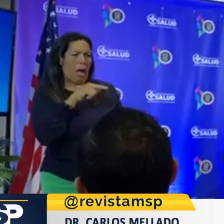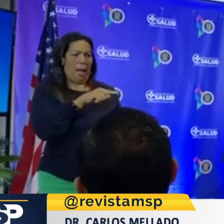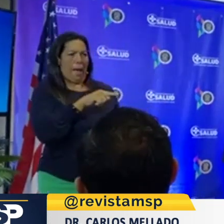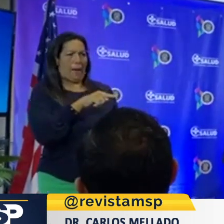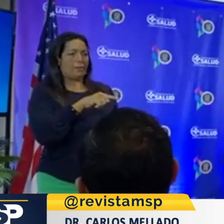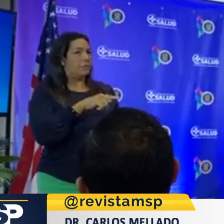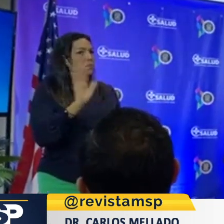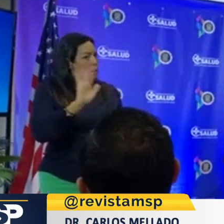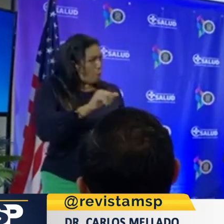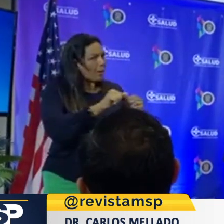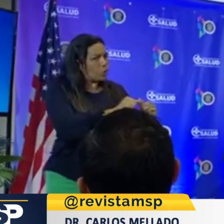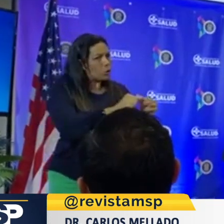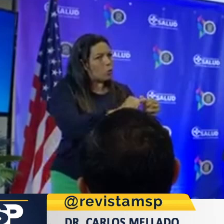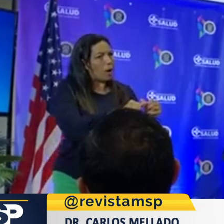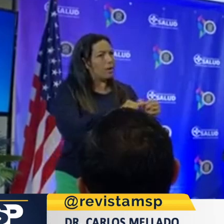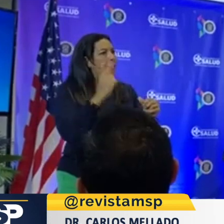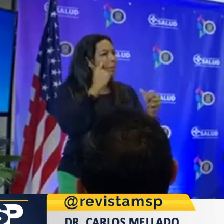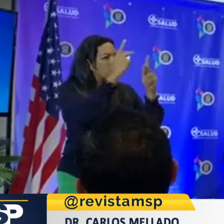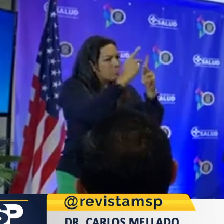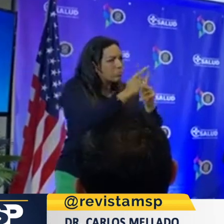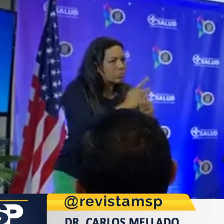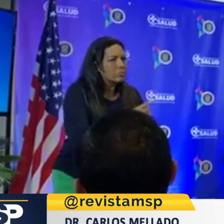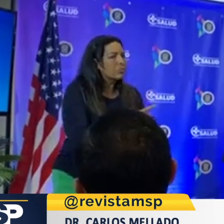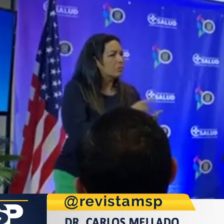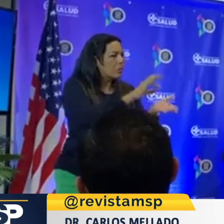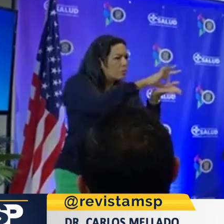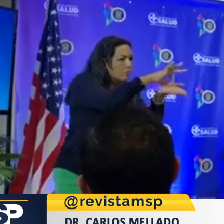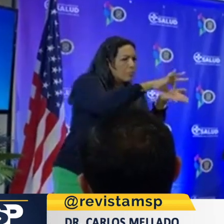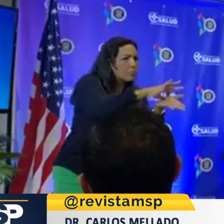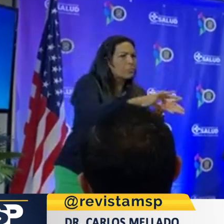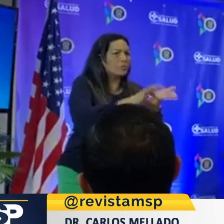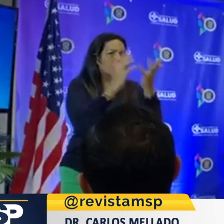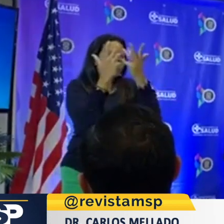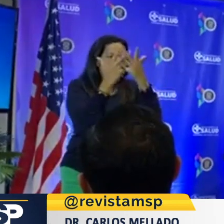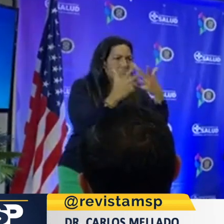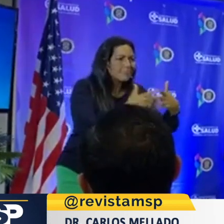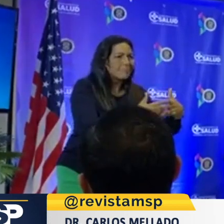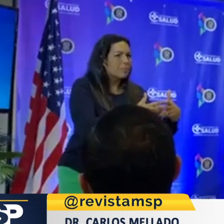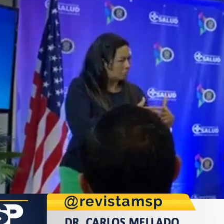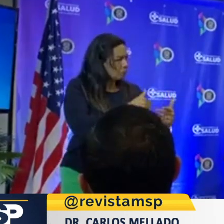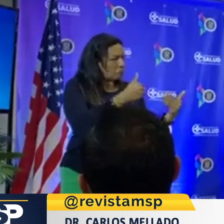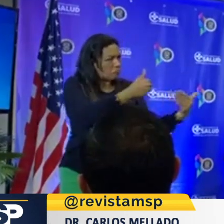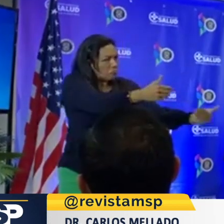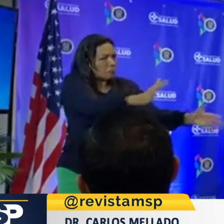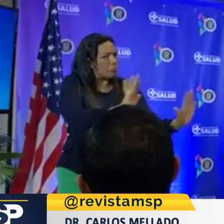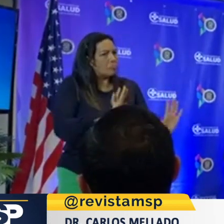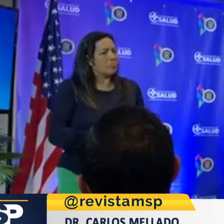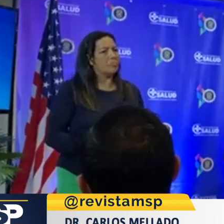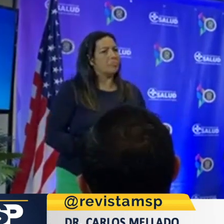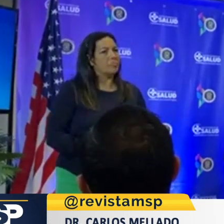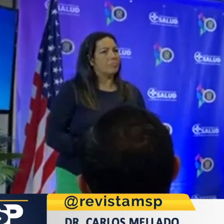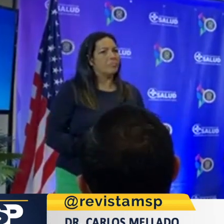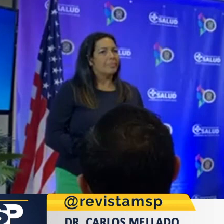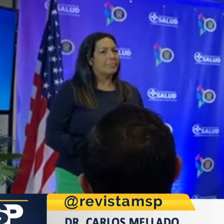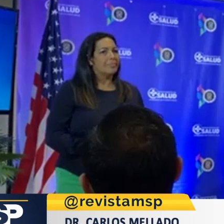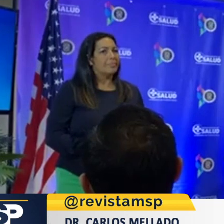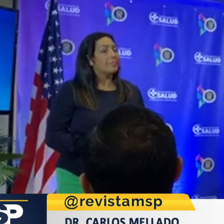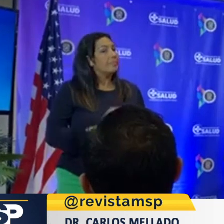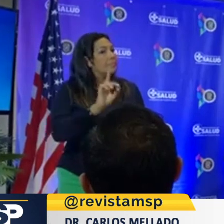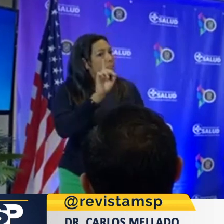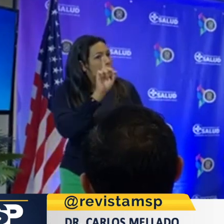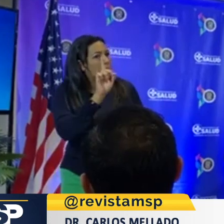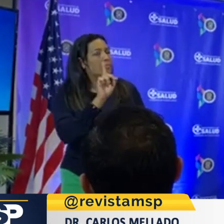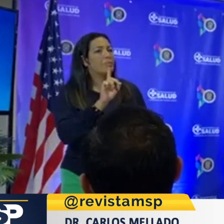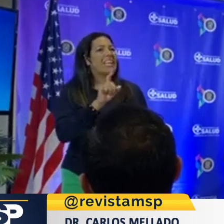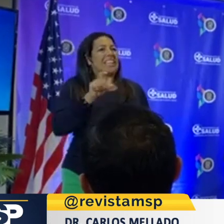análisis y va a poder seguir haciendo su estadística. Pero tiene que ser basado en una